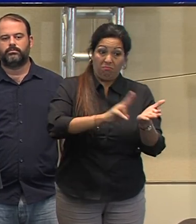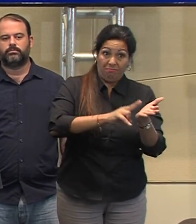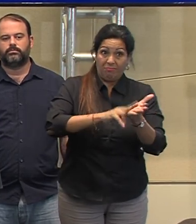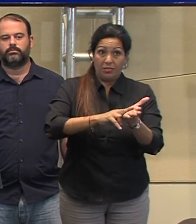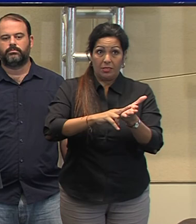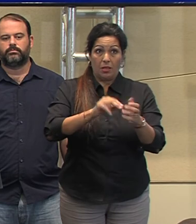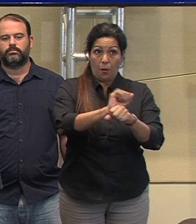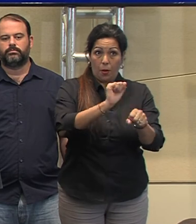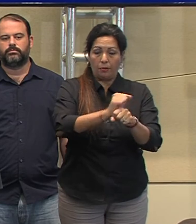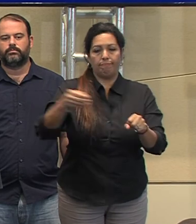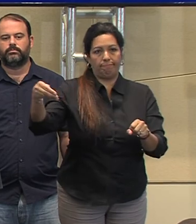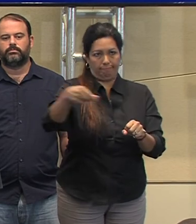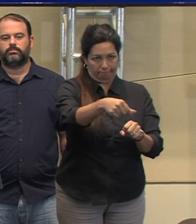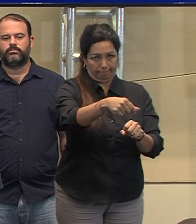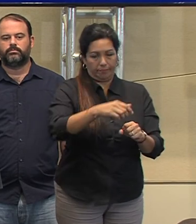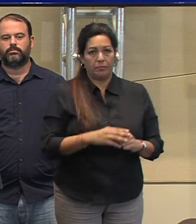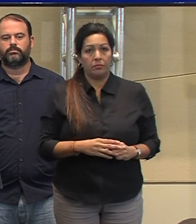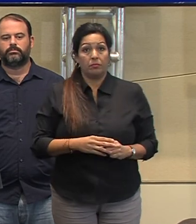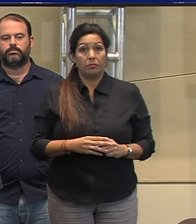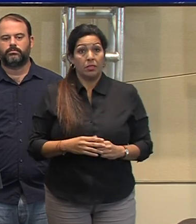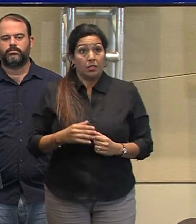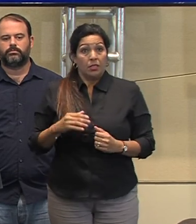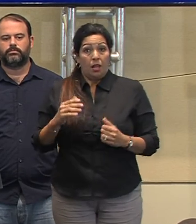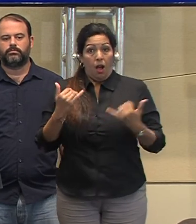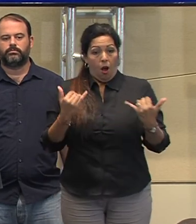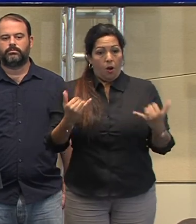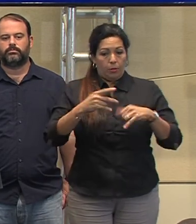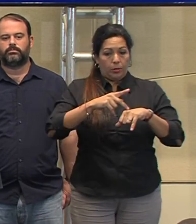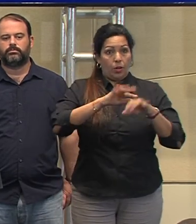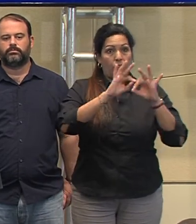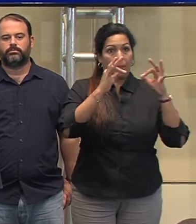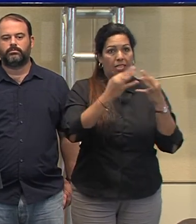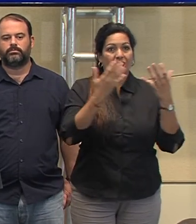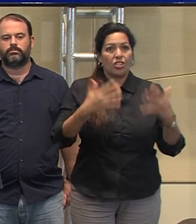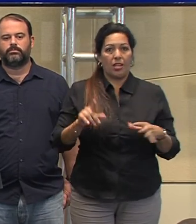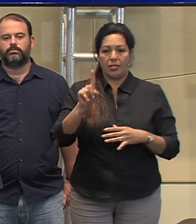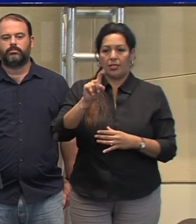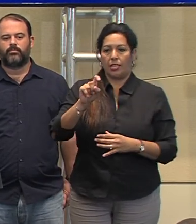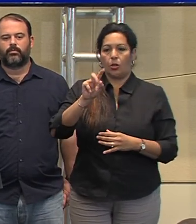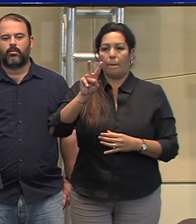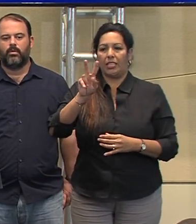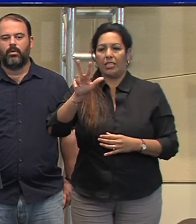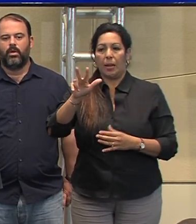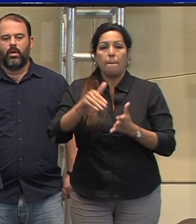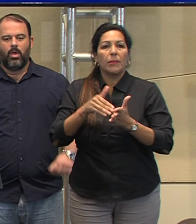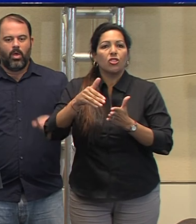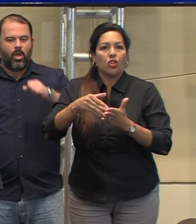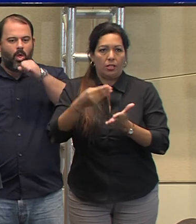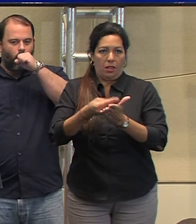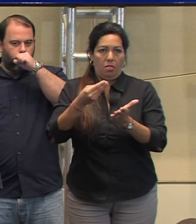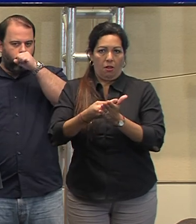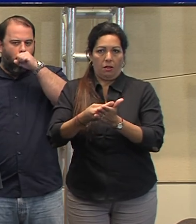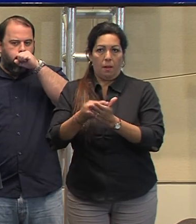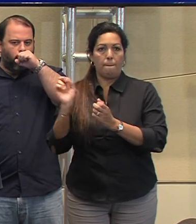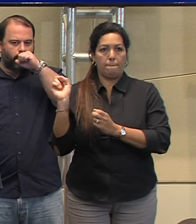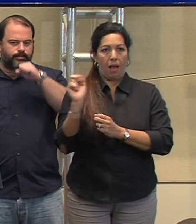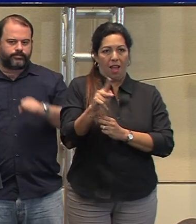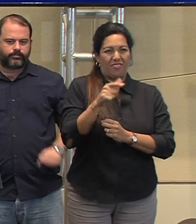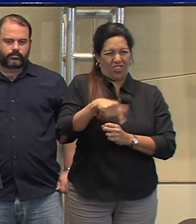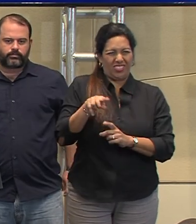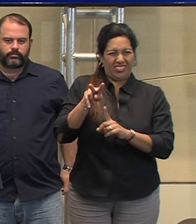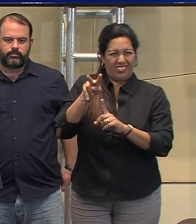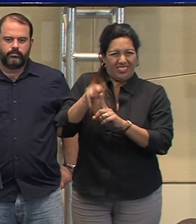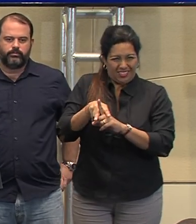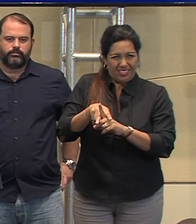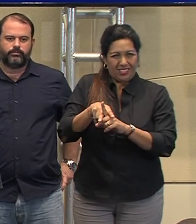y las familias en puerto rico al día de hoy han recibido 123 millones de dólares a raíz de las solicitudes